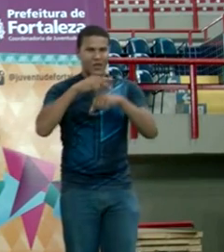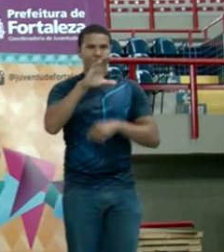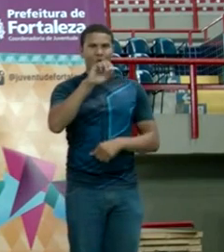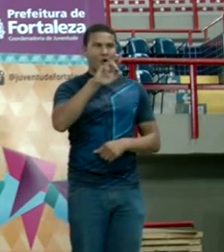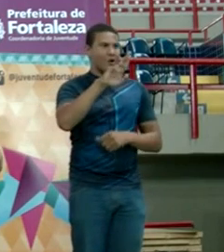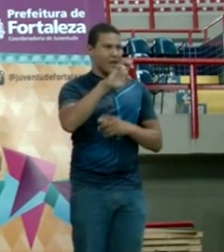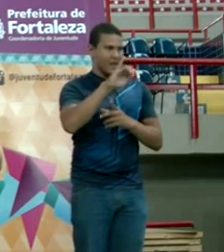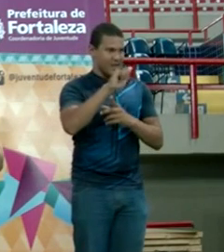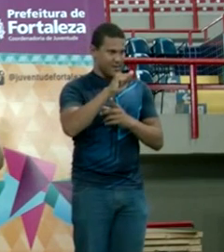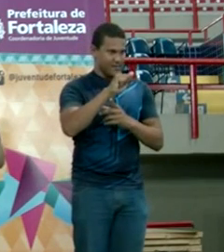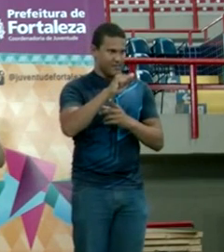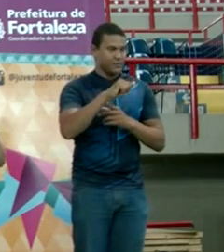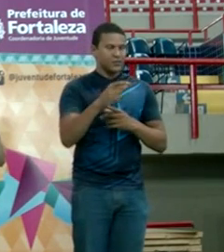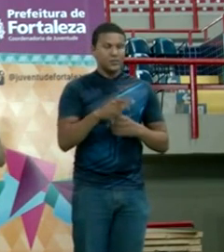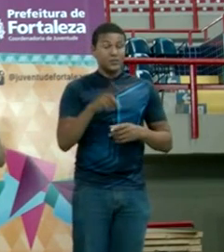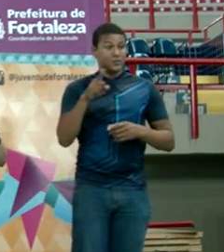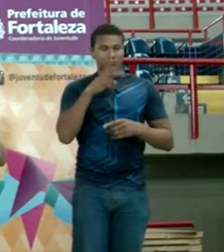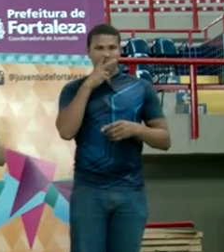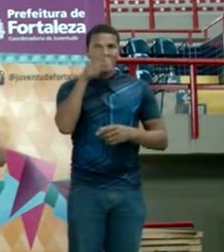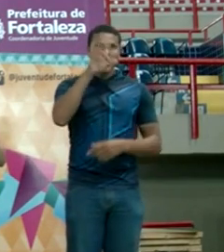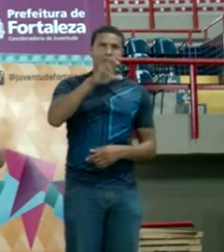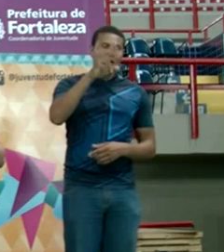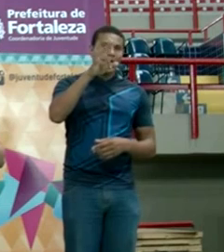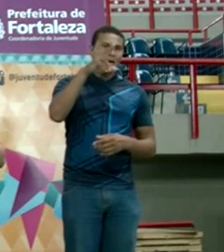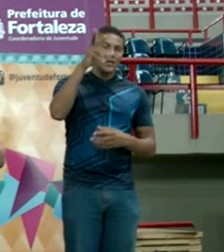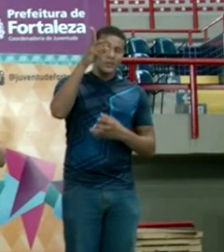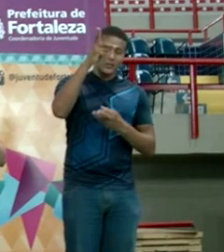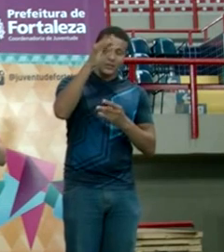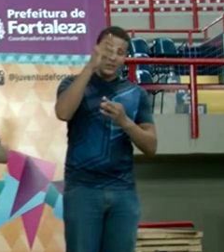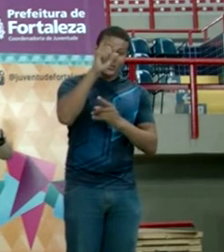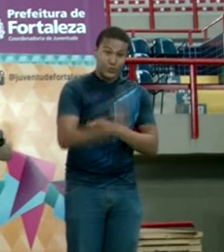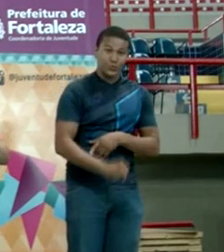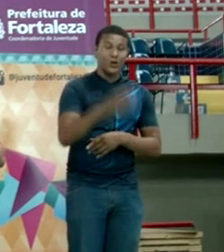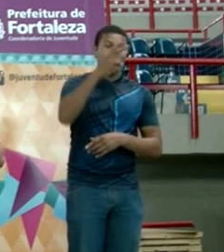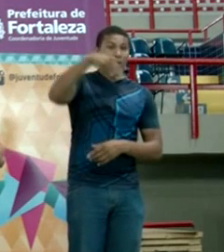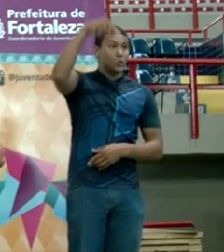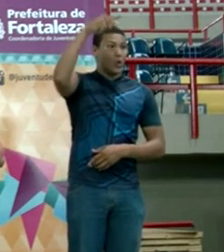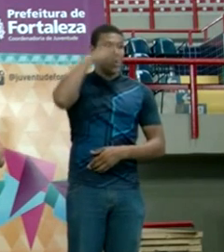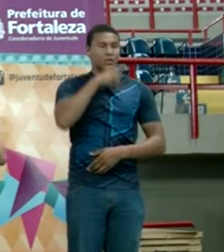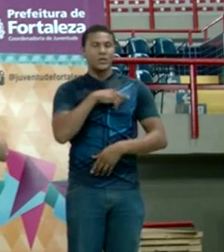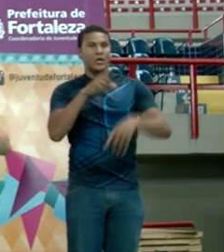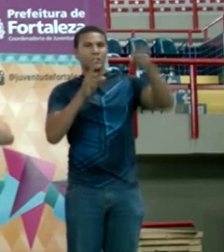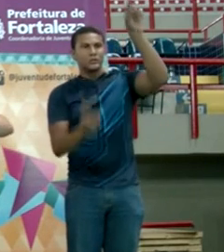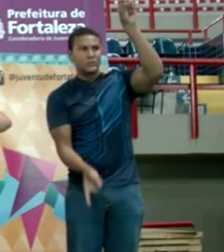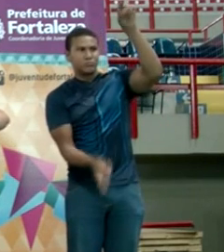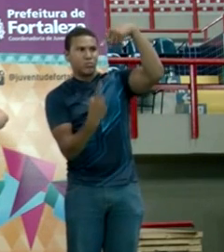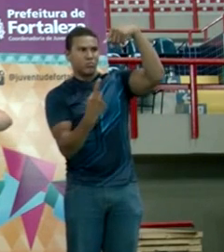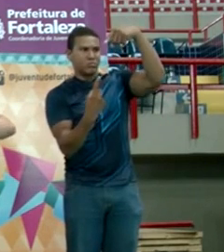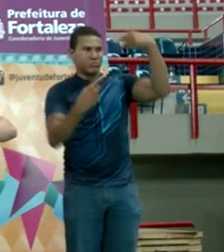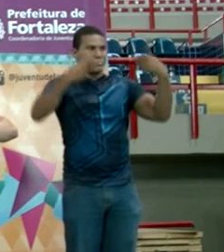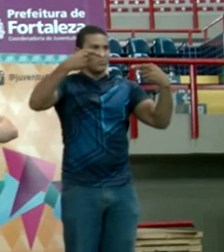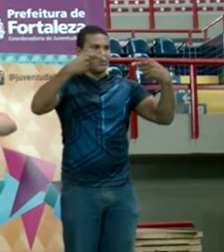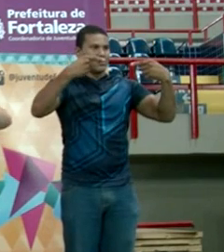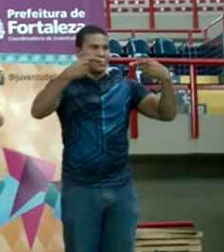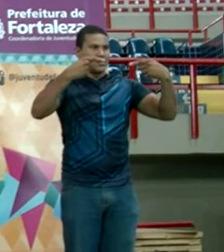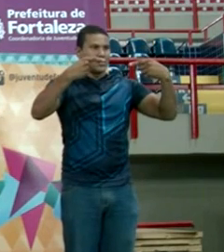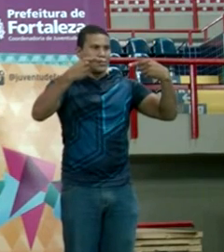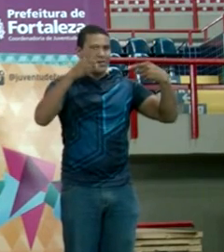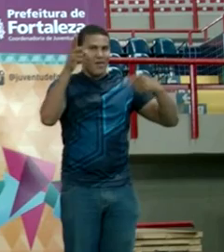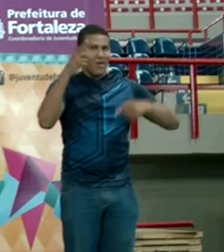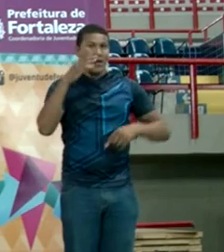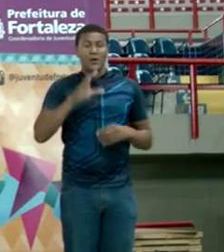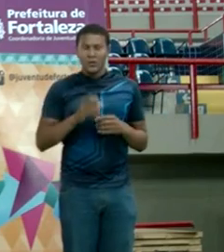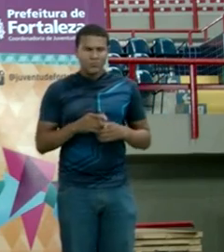do exército americano e a Coreia do Norte recebeu armas soviéticas. Fizeram a guerra até que foi assinado um acordo